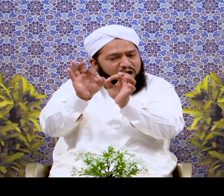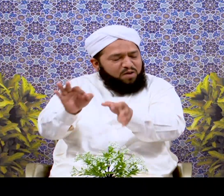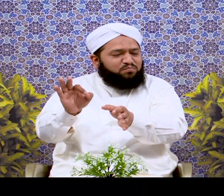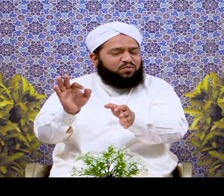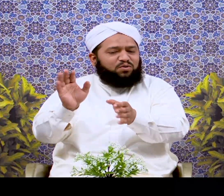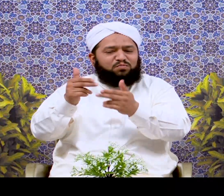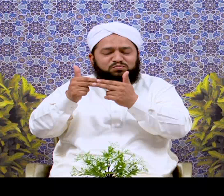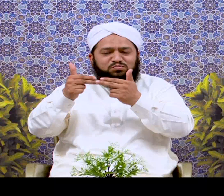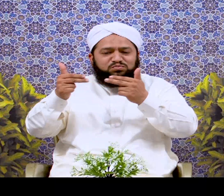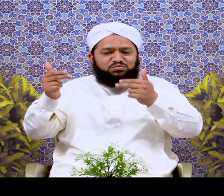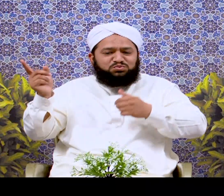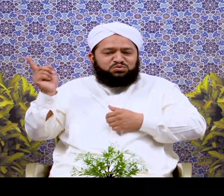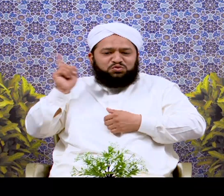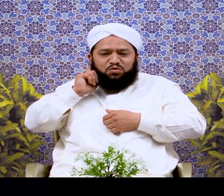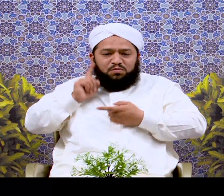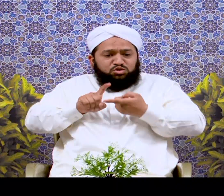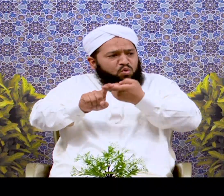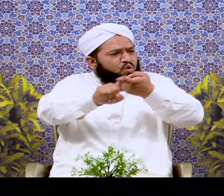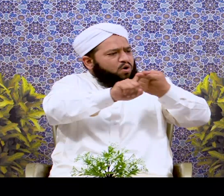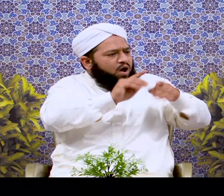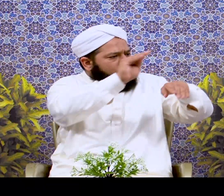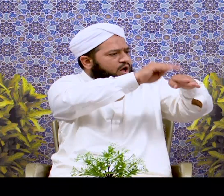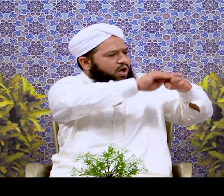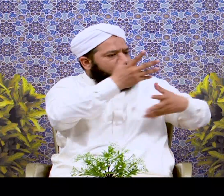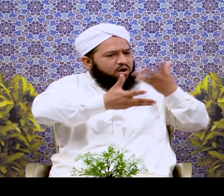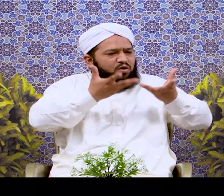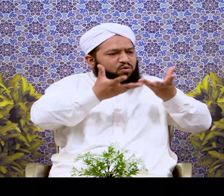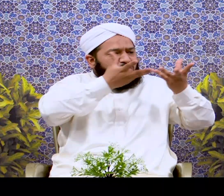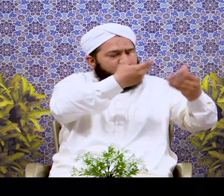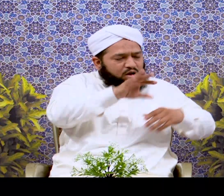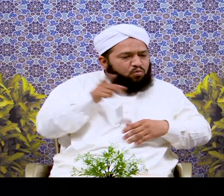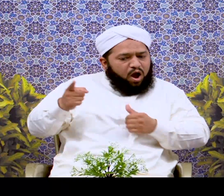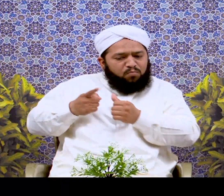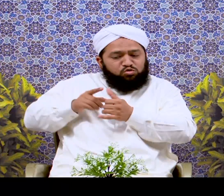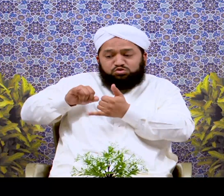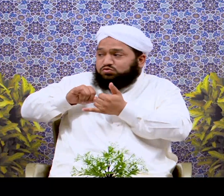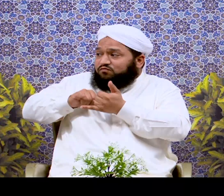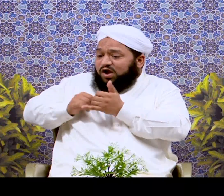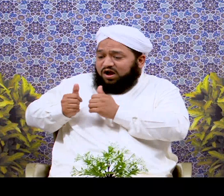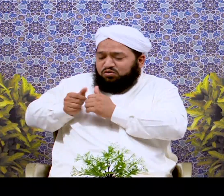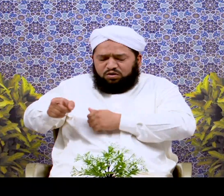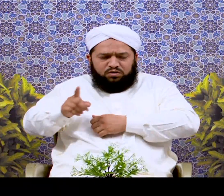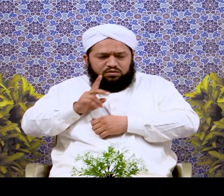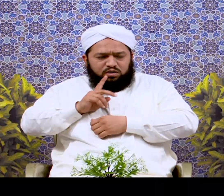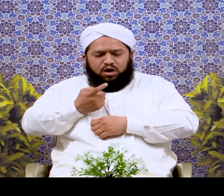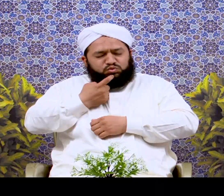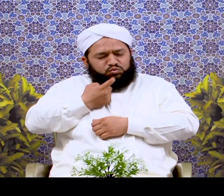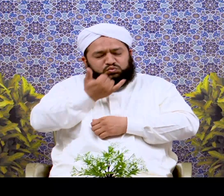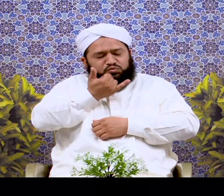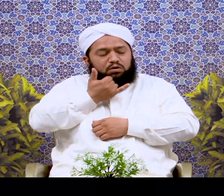میں نے یہ بات اپنے ساتھیوں کو بھی بتائی، لہذا یہ بات جسے ابو سفیان جھوٹ کہہ رہے ہیں، میں اور میرے ساتھی اس بات کی